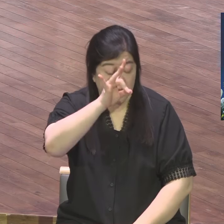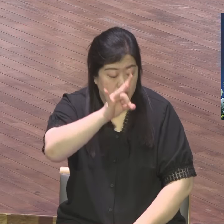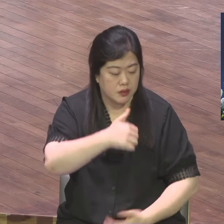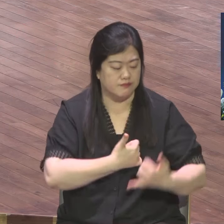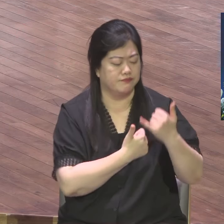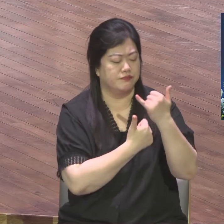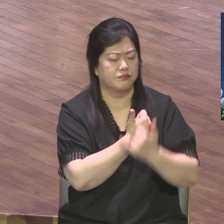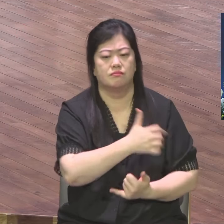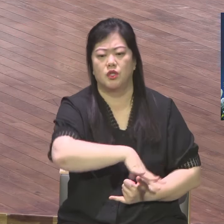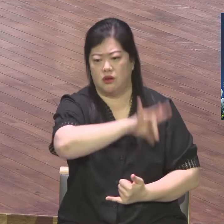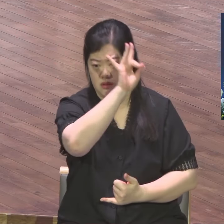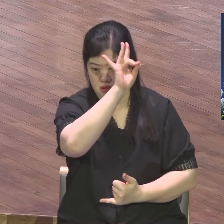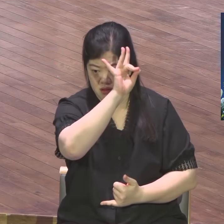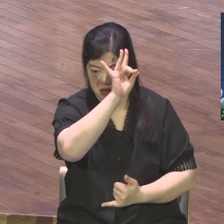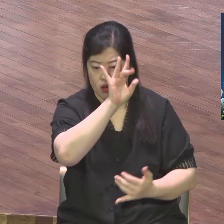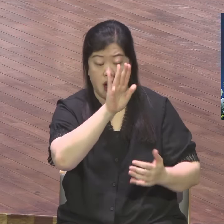아니에요.